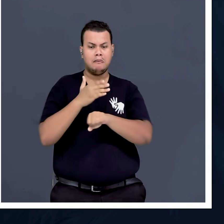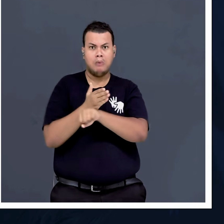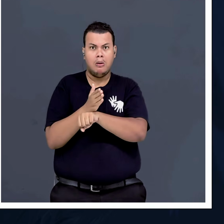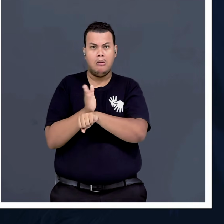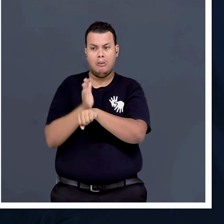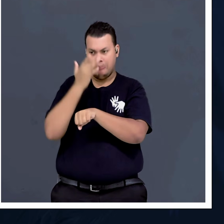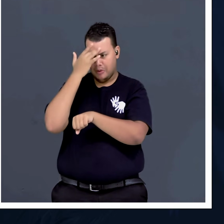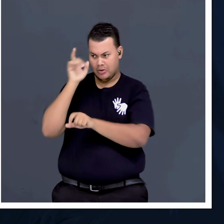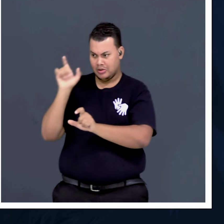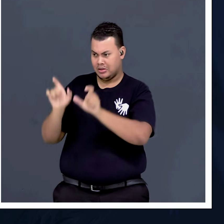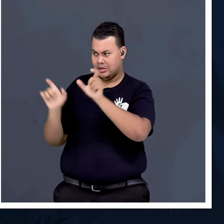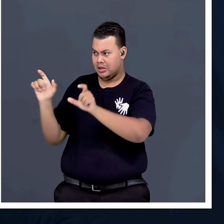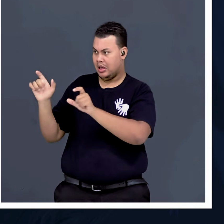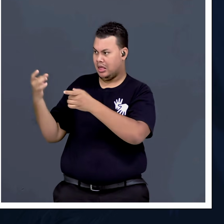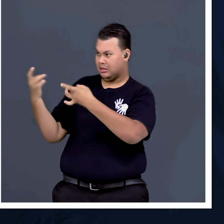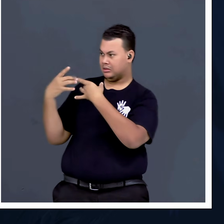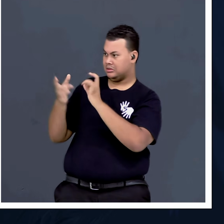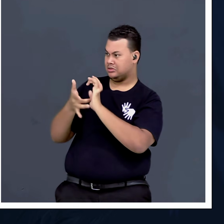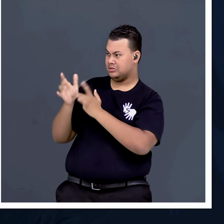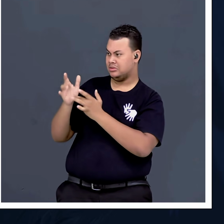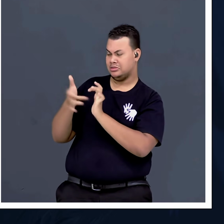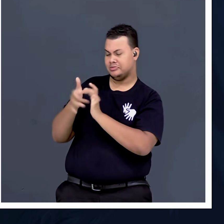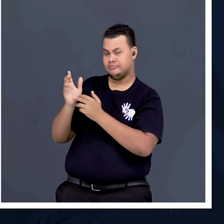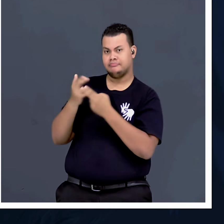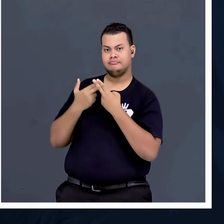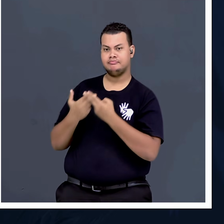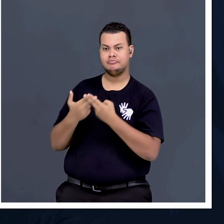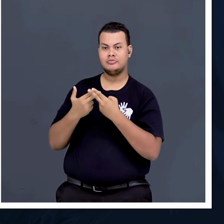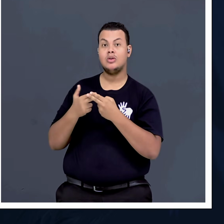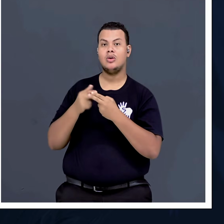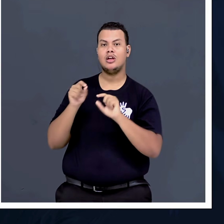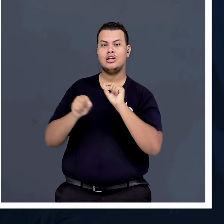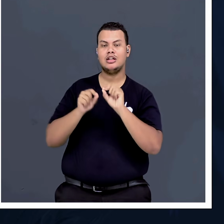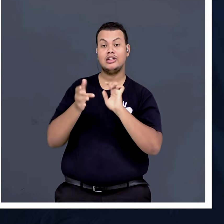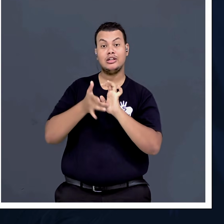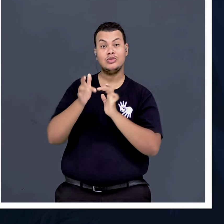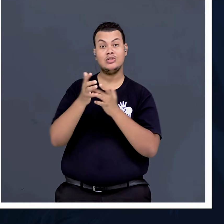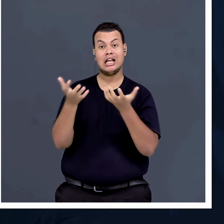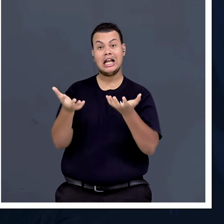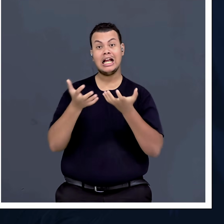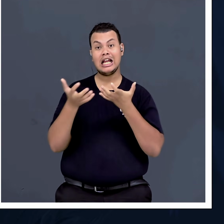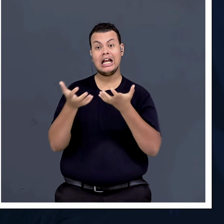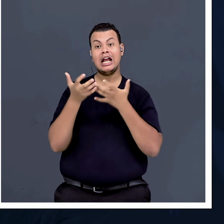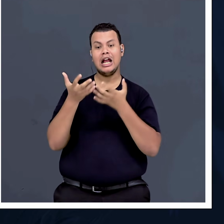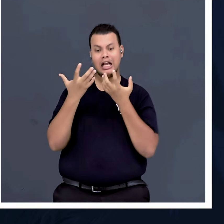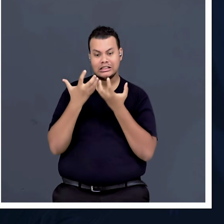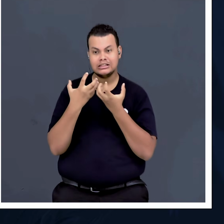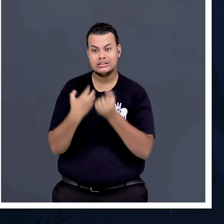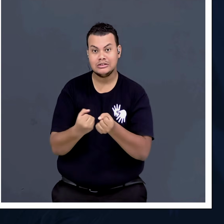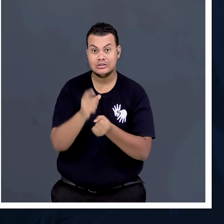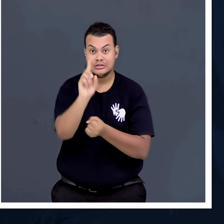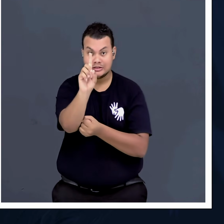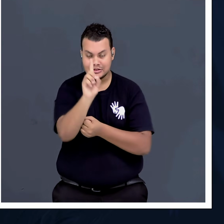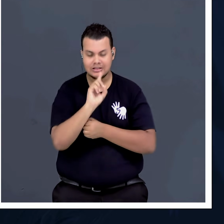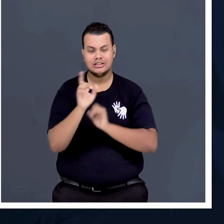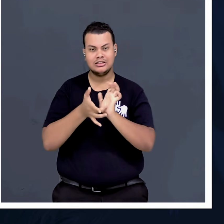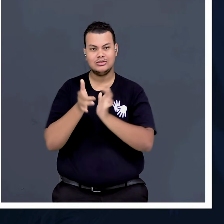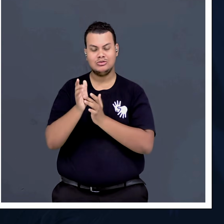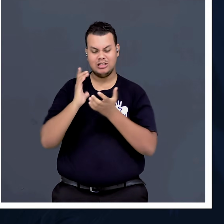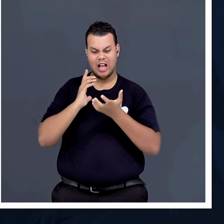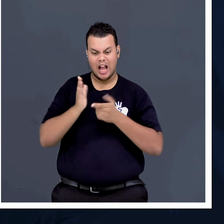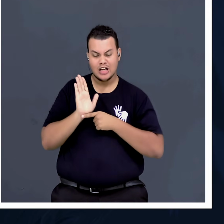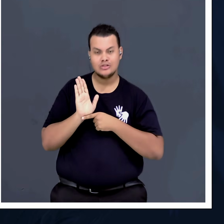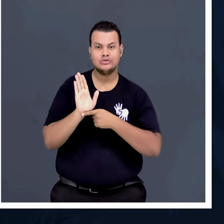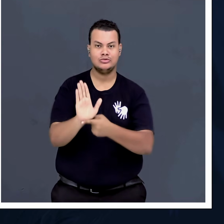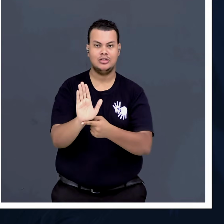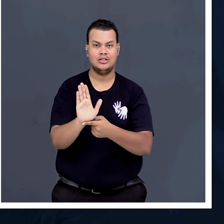com aqueles que o rejeitaram. Ele investia o seu tempo para aqueles que receberam o seu